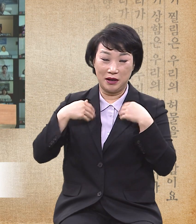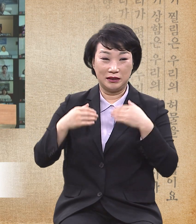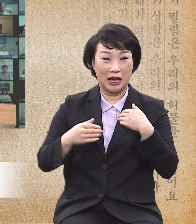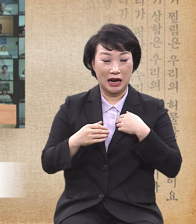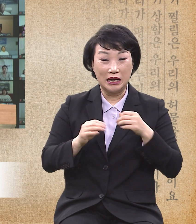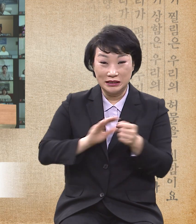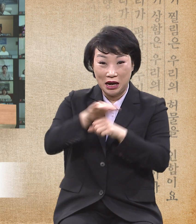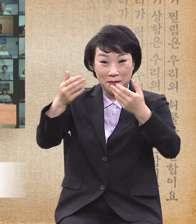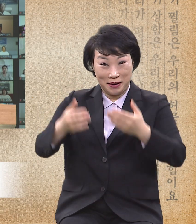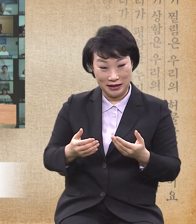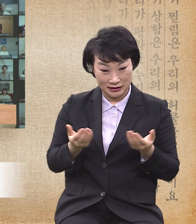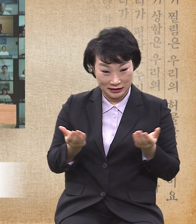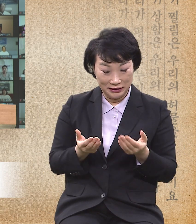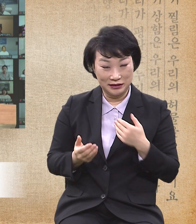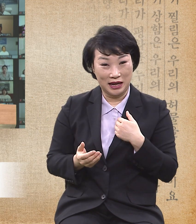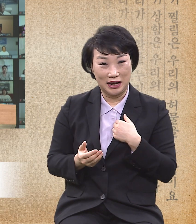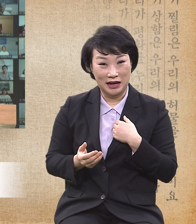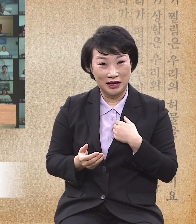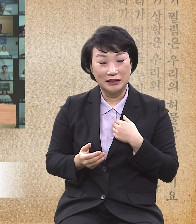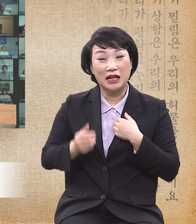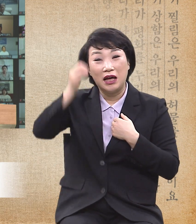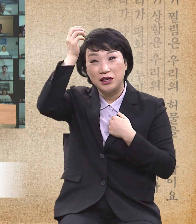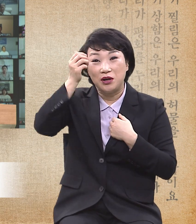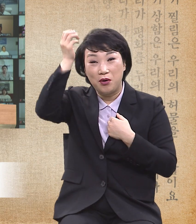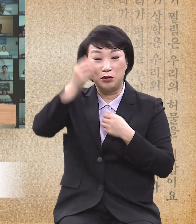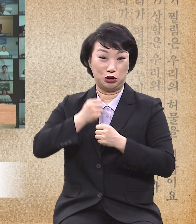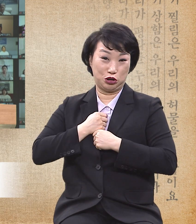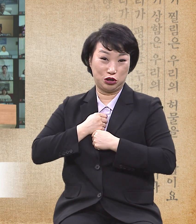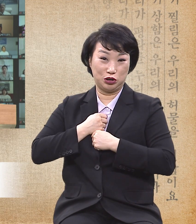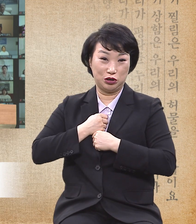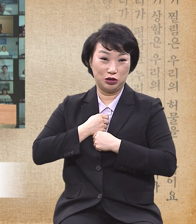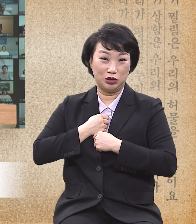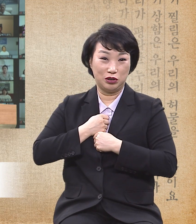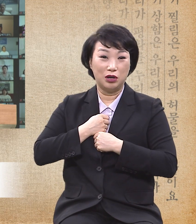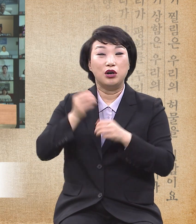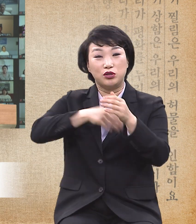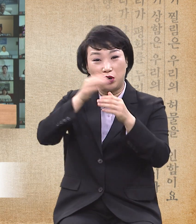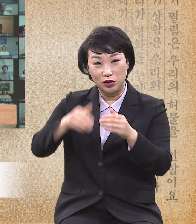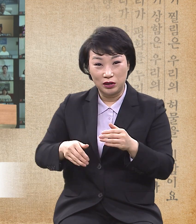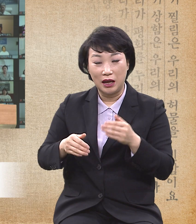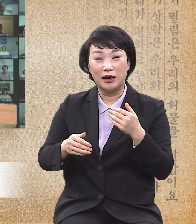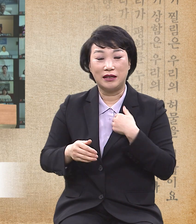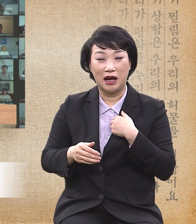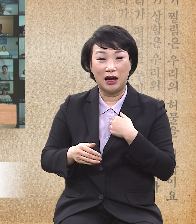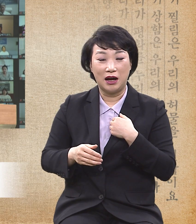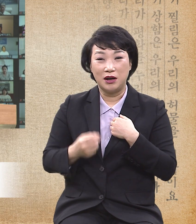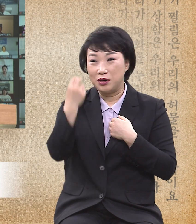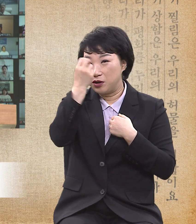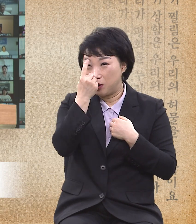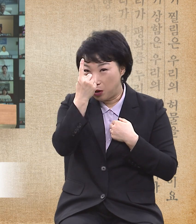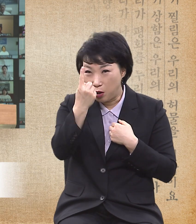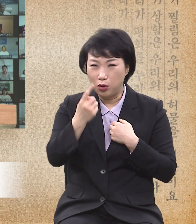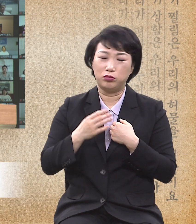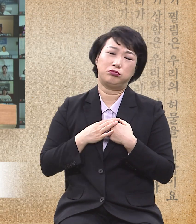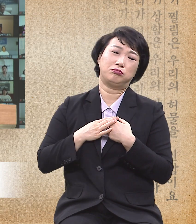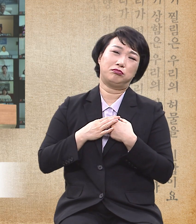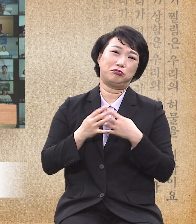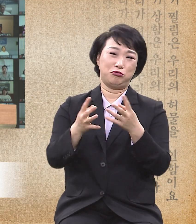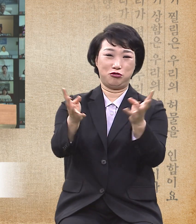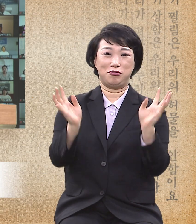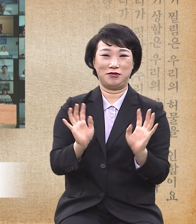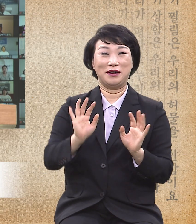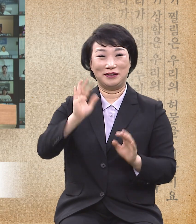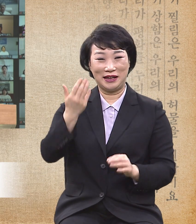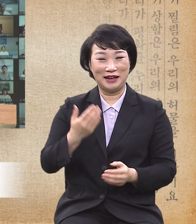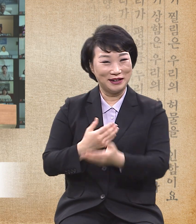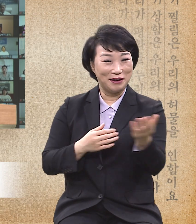내가 사랑받는 것이요, 내 영혼을 지키는 절대적 파수의 울타리입니다.